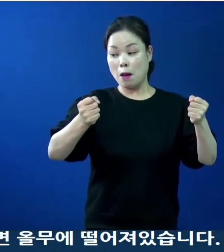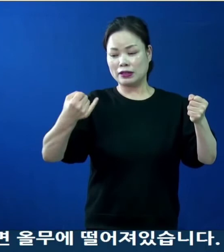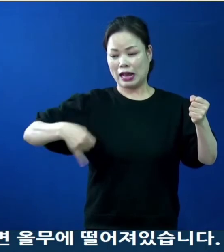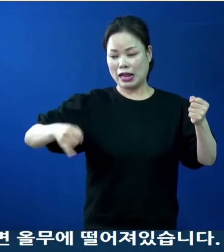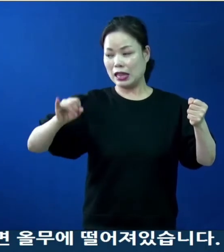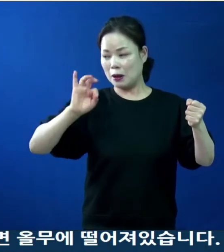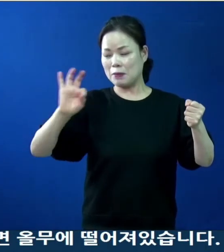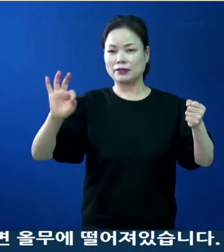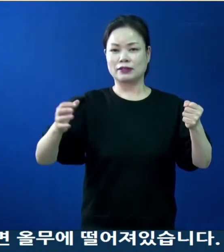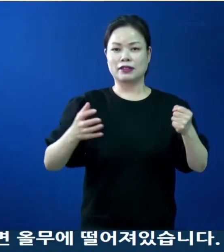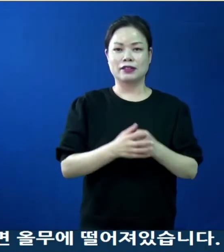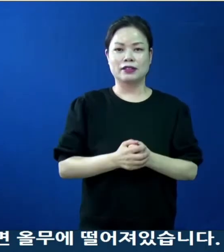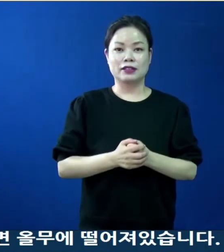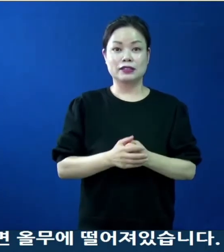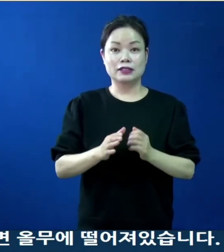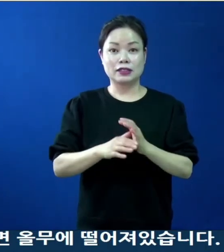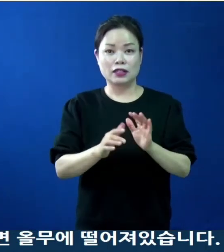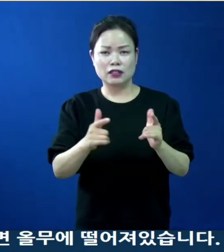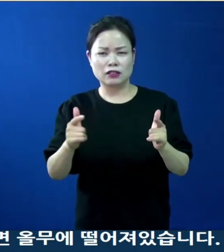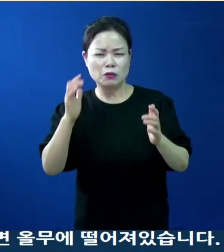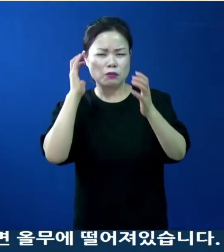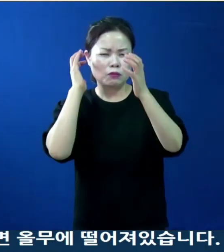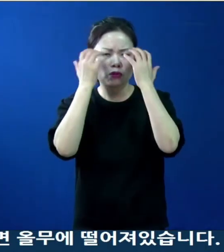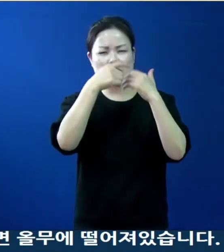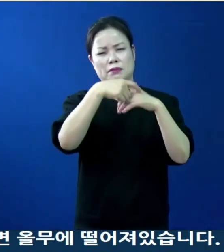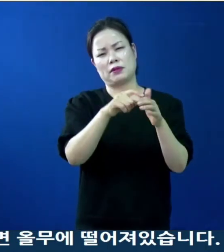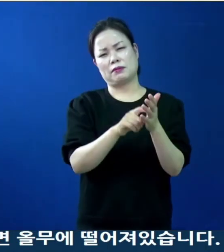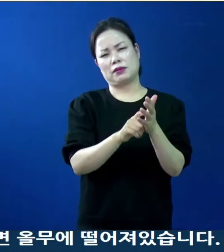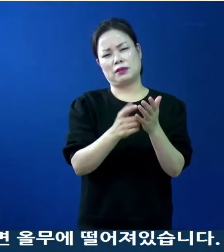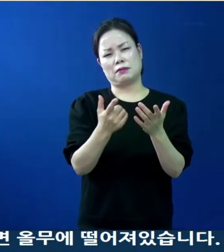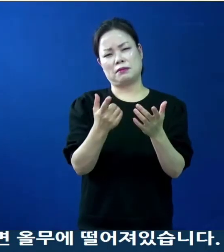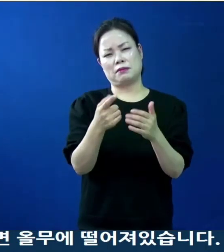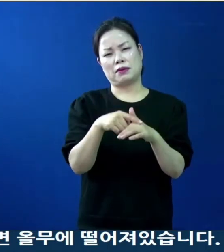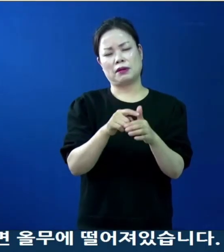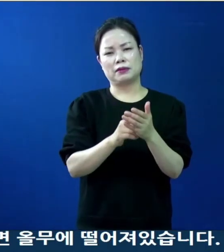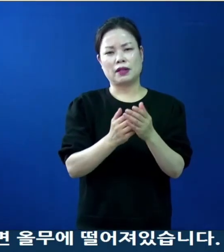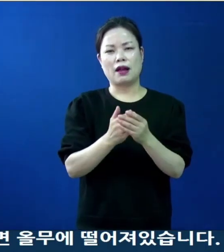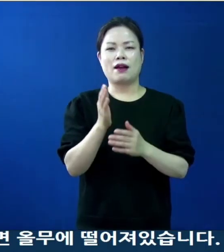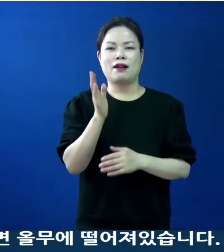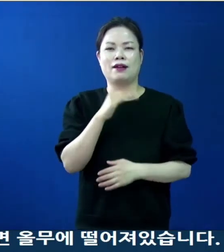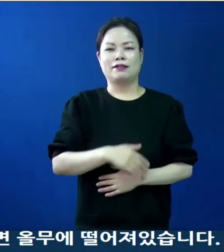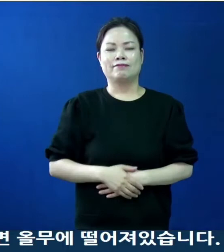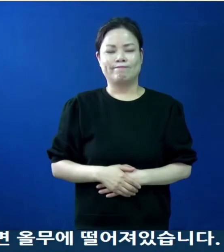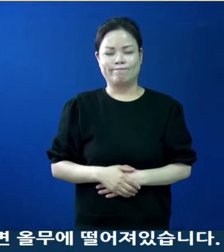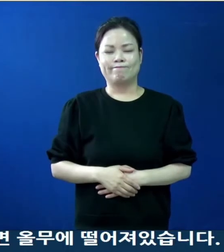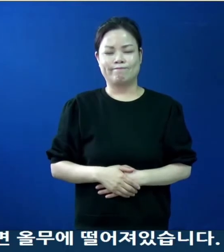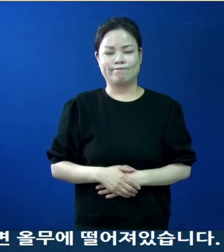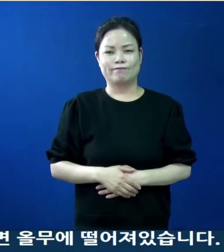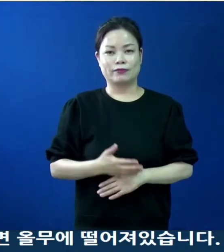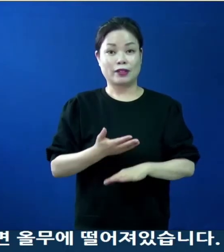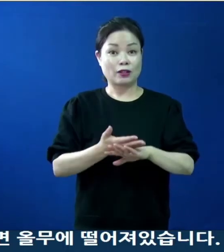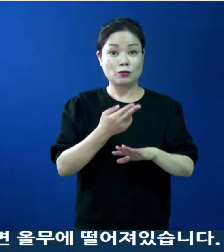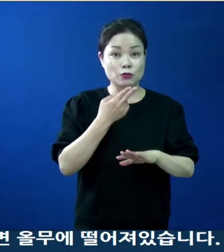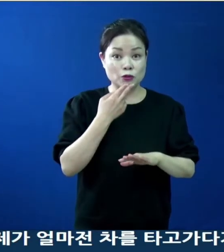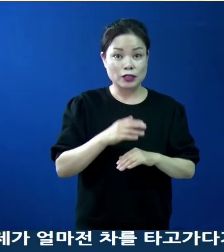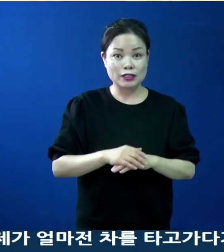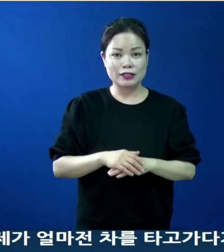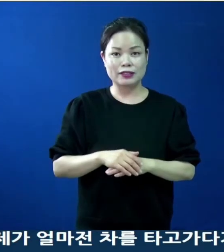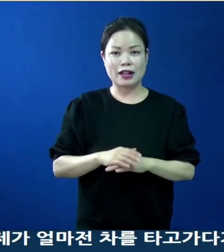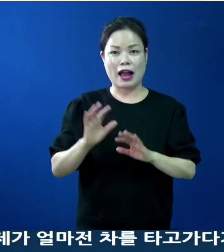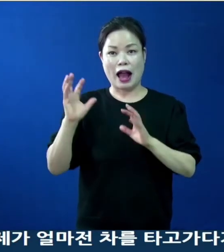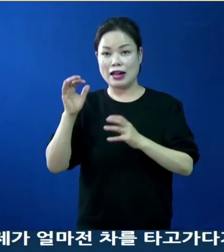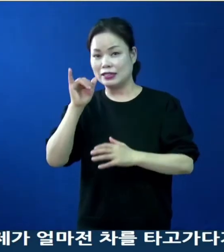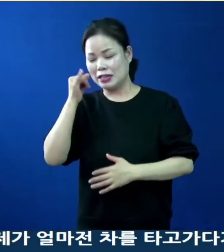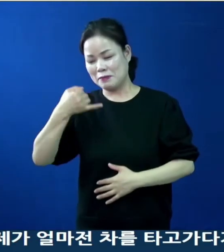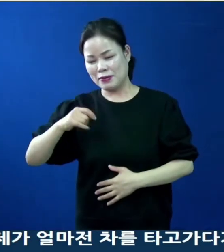보았습니다. 사실 그때 여러 복잡한 마음이 있었는데 이런 마음이 들었습니다. 그렇지, 내가 다른 것 없어도 우리 아이들이